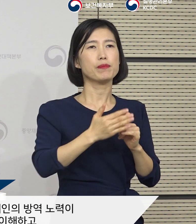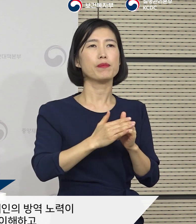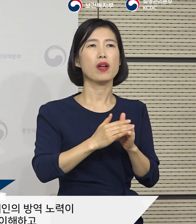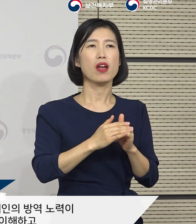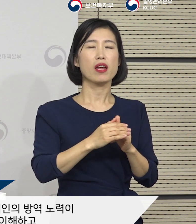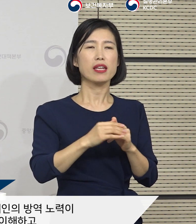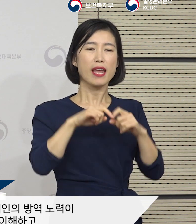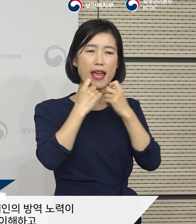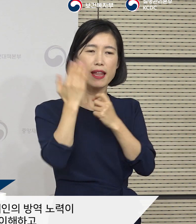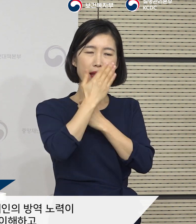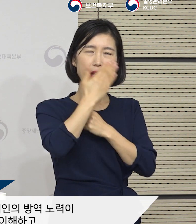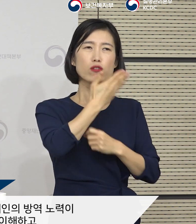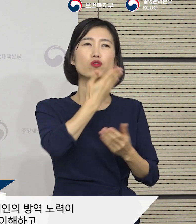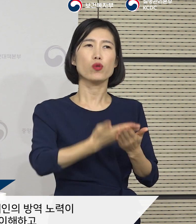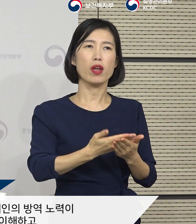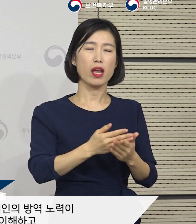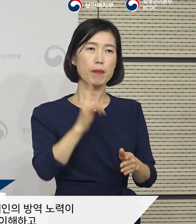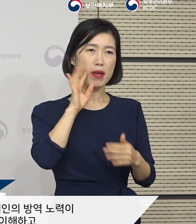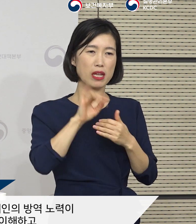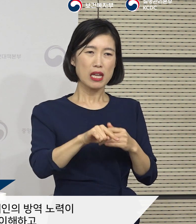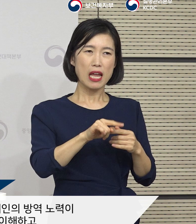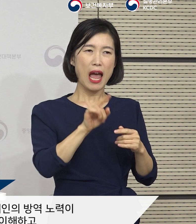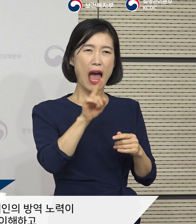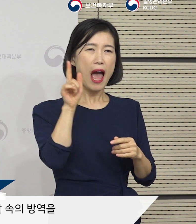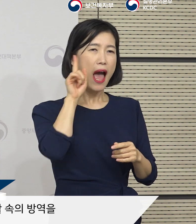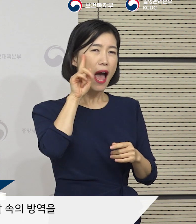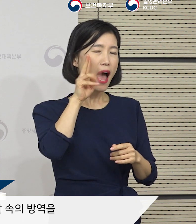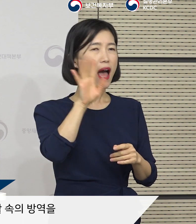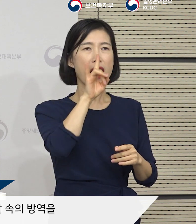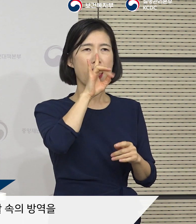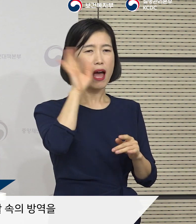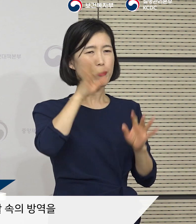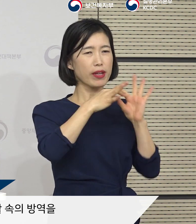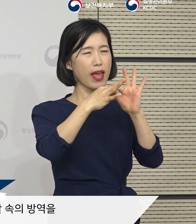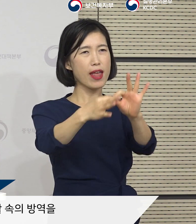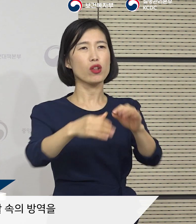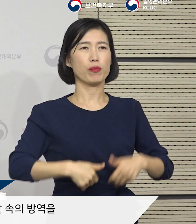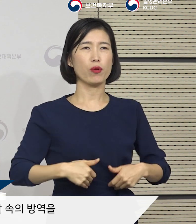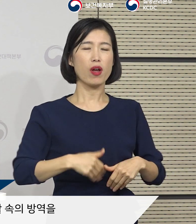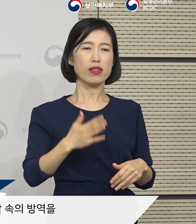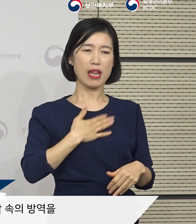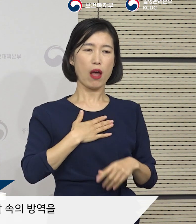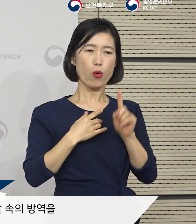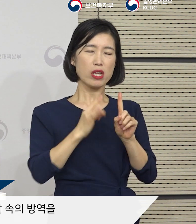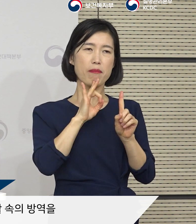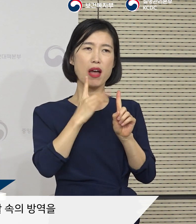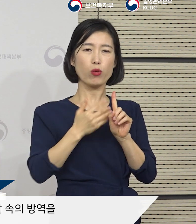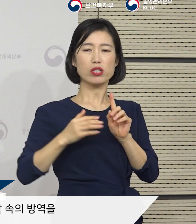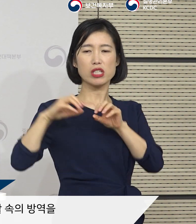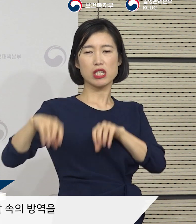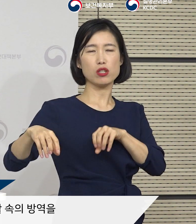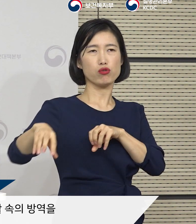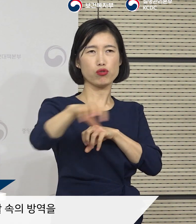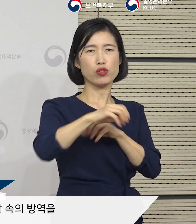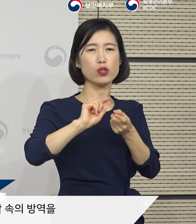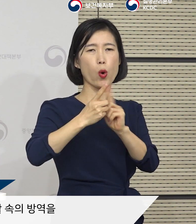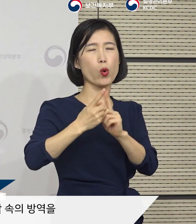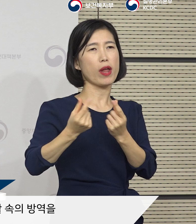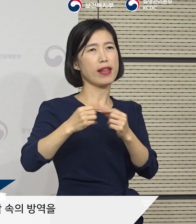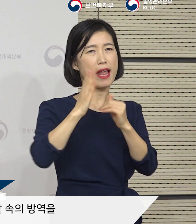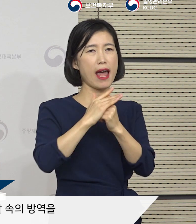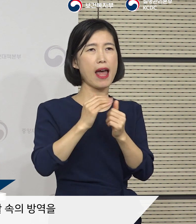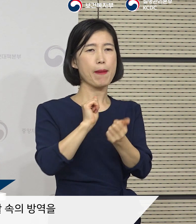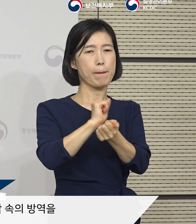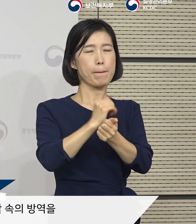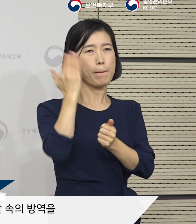중요합니다. 이러한 노력이 장기간 필요한 점을 이해하고 나와 우리 주변의 방역 노력이 일상화되도록 일상생활 속에 방역을